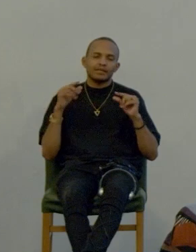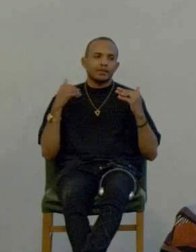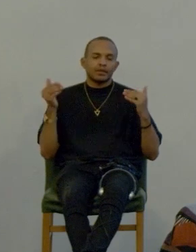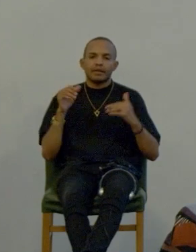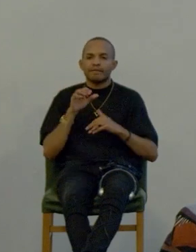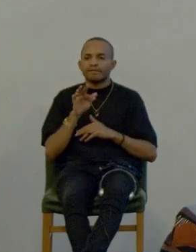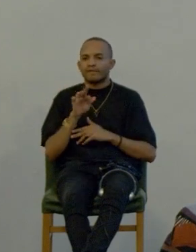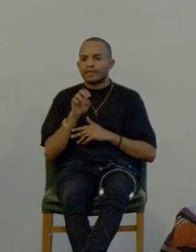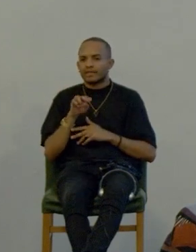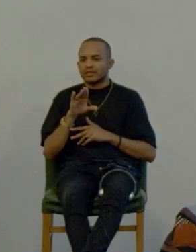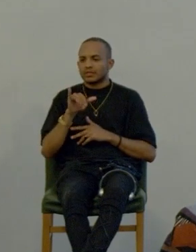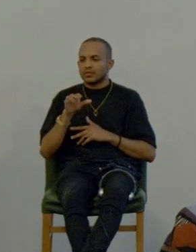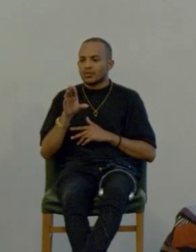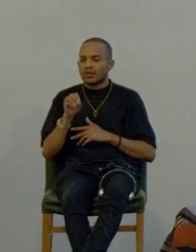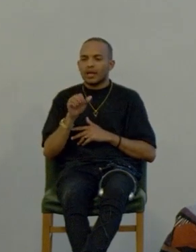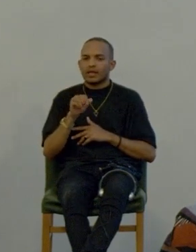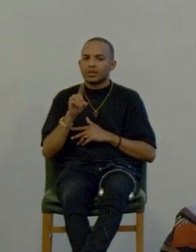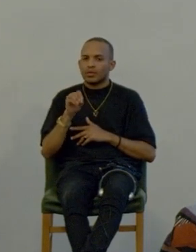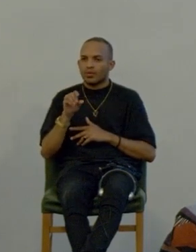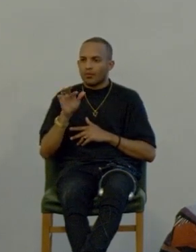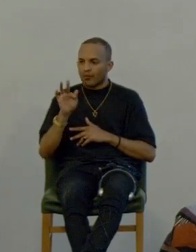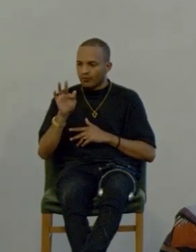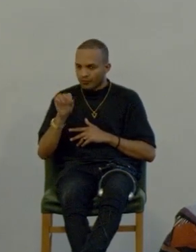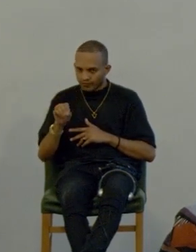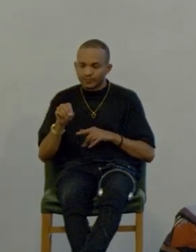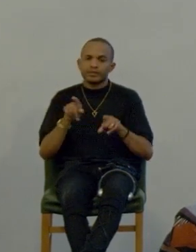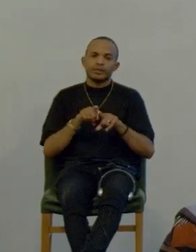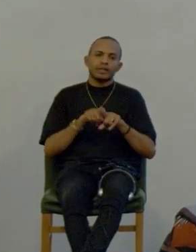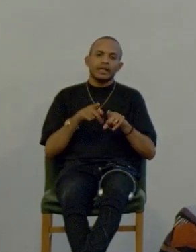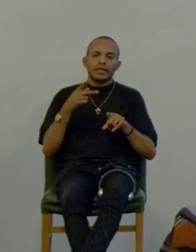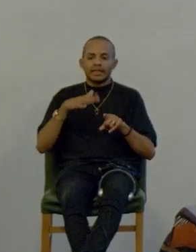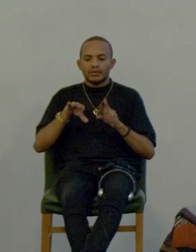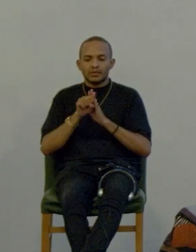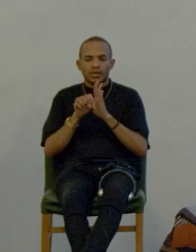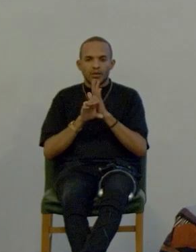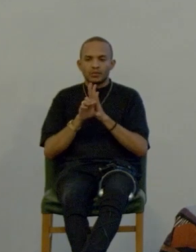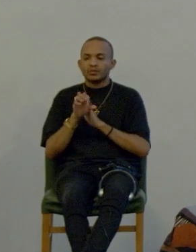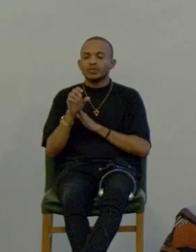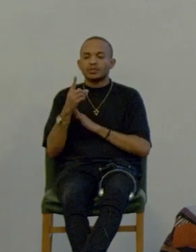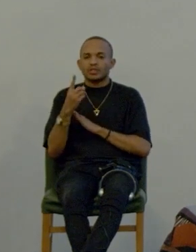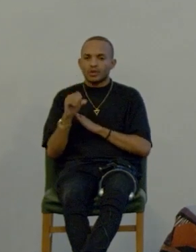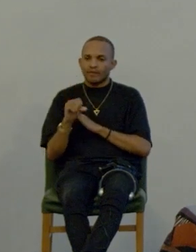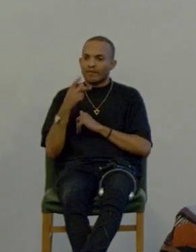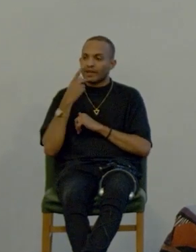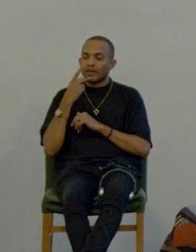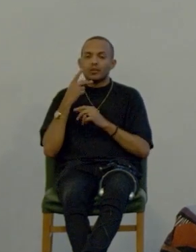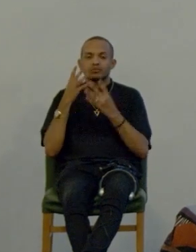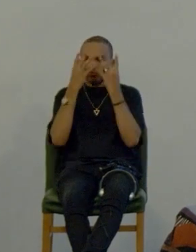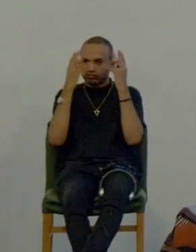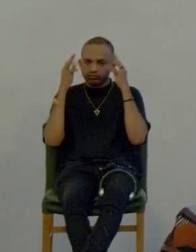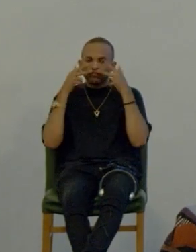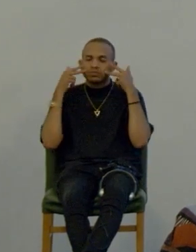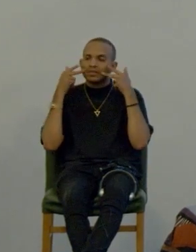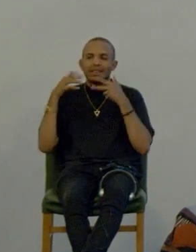Francisco Adolfo de Varnhagen, que escreveu uma história geral do Brasil, Visconde de Porto Seguro, no século XIX, e quando ele fala dos povos indígenas, ele fala, para